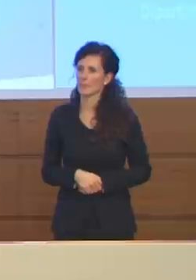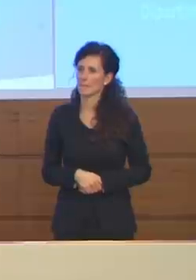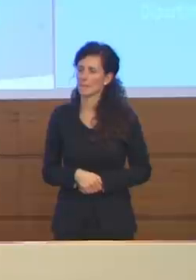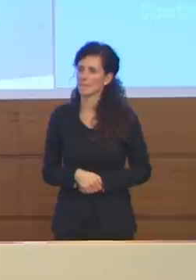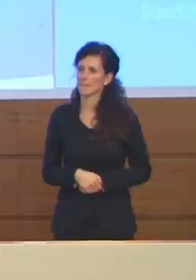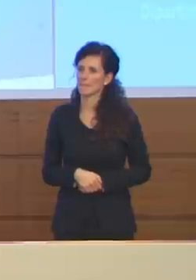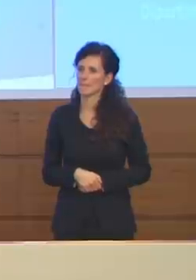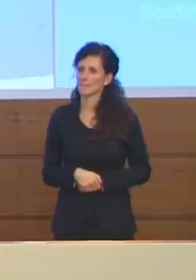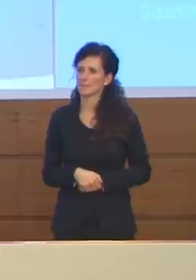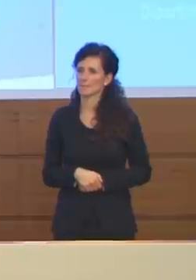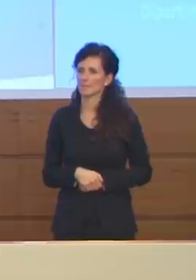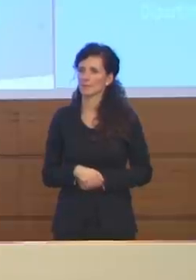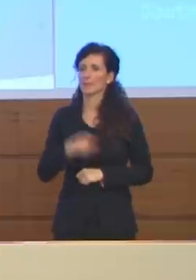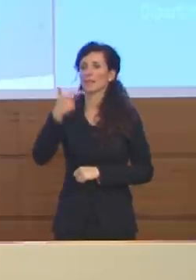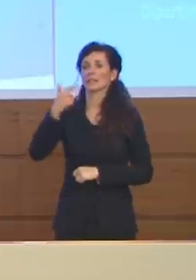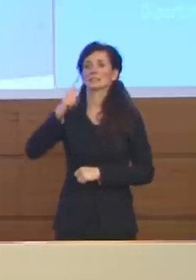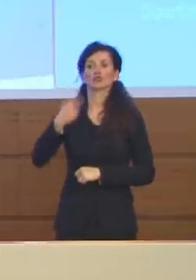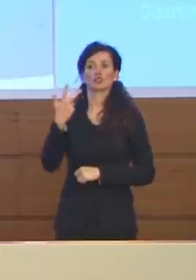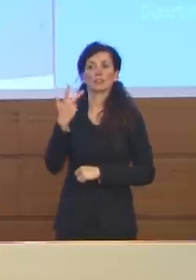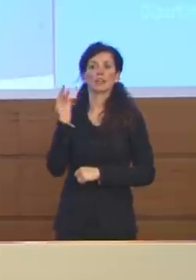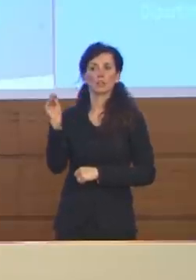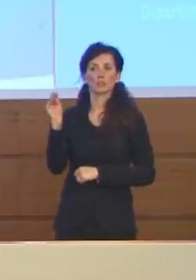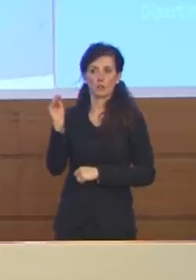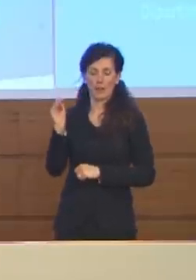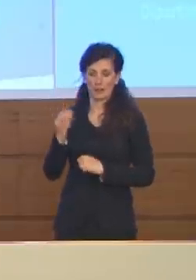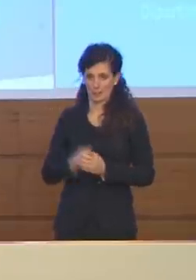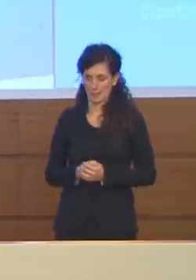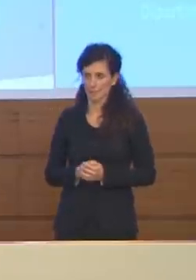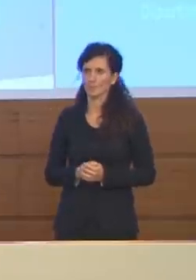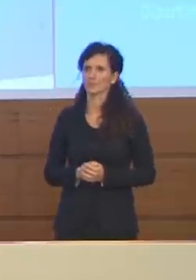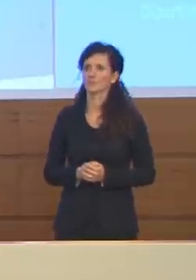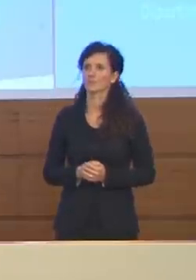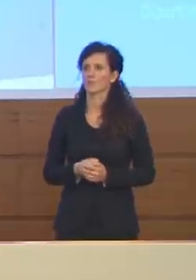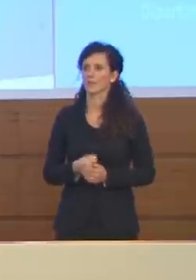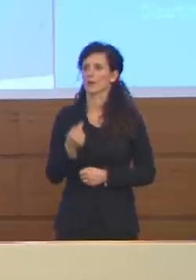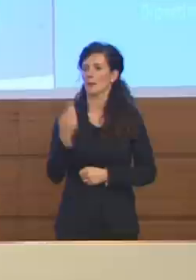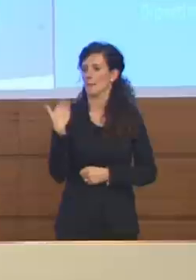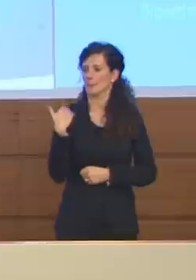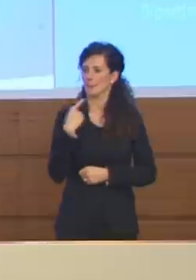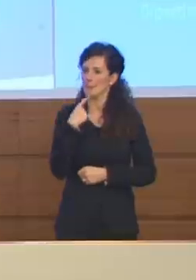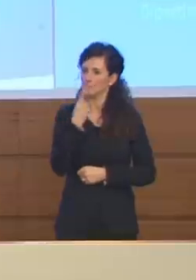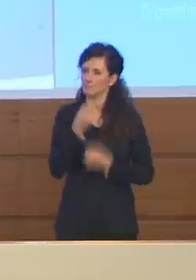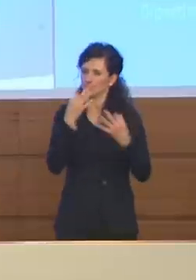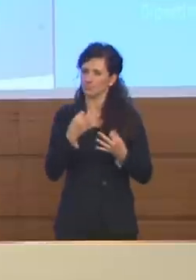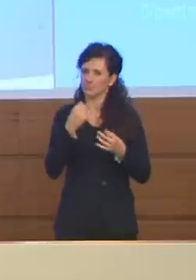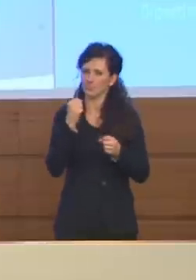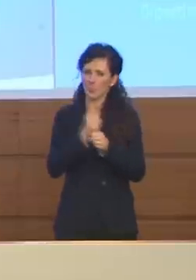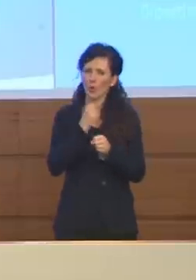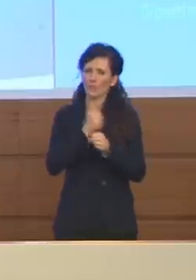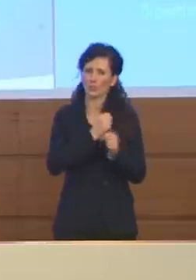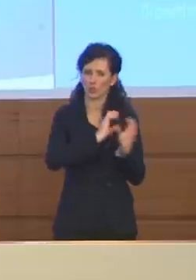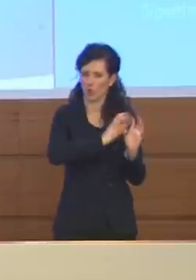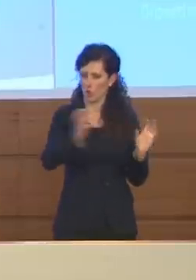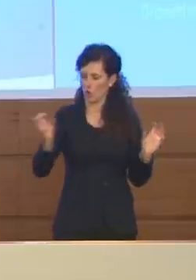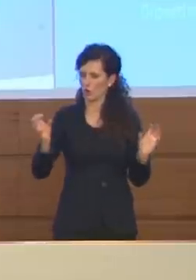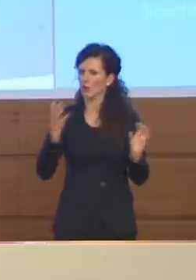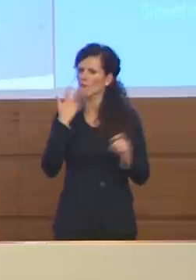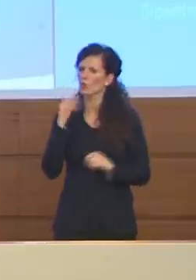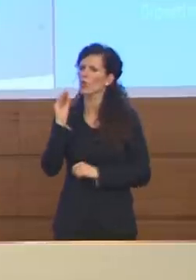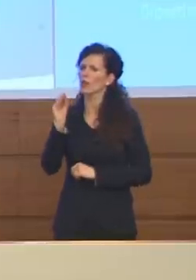buonasera sono cecconi del tg3 prima parlavate anche delle varie professioni volevo chiedere se esiste una statistica